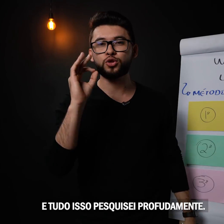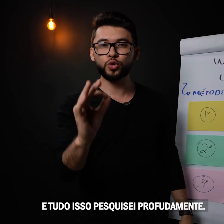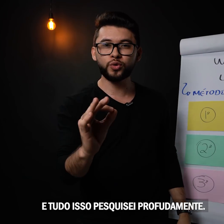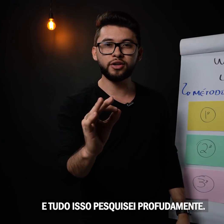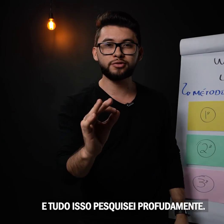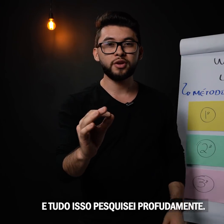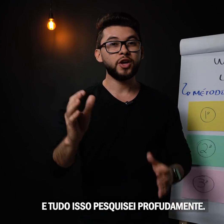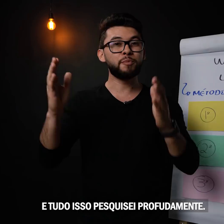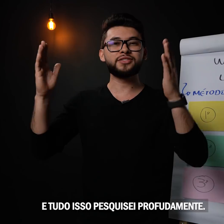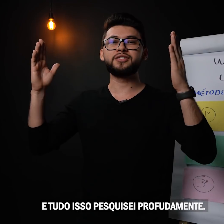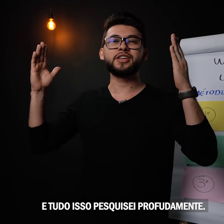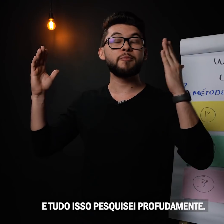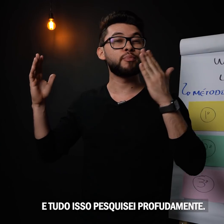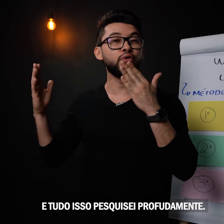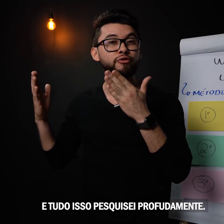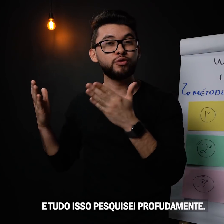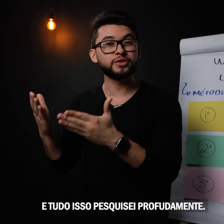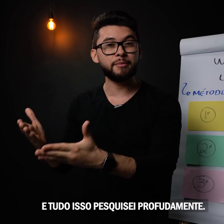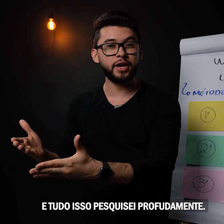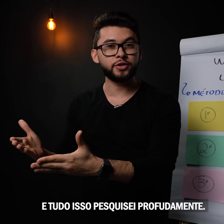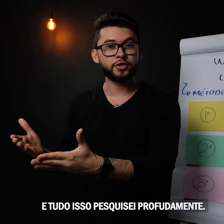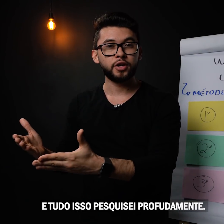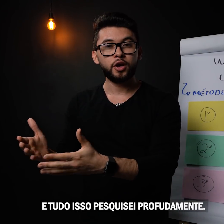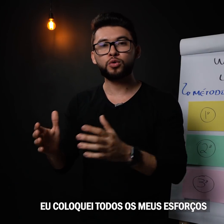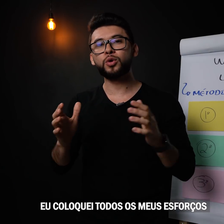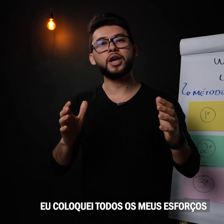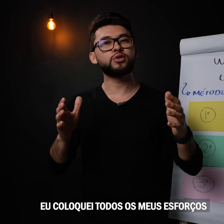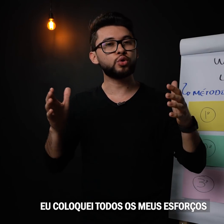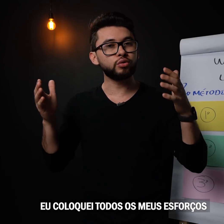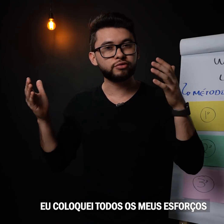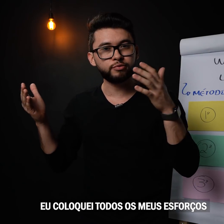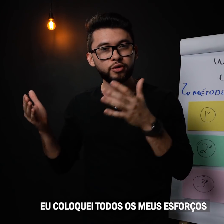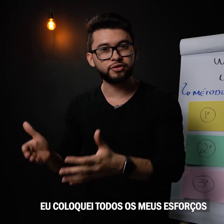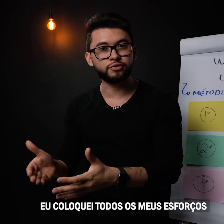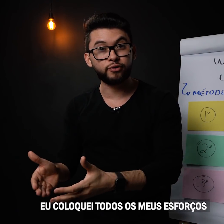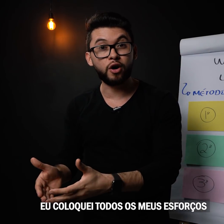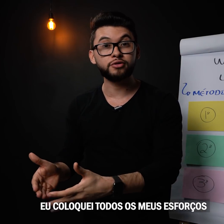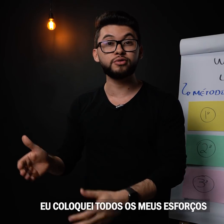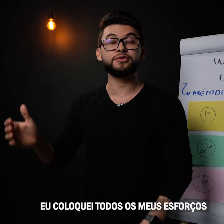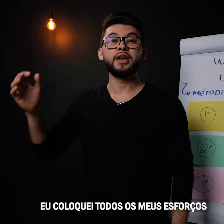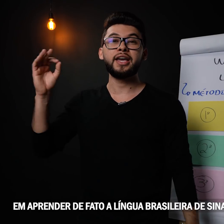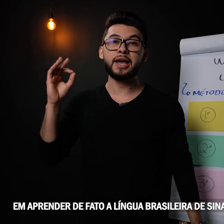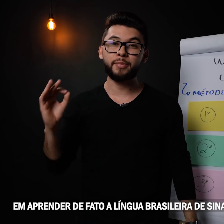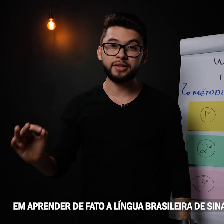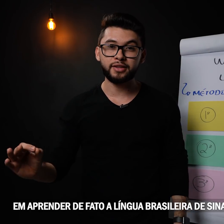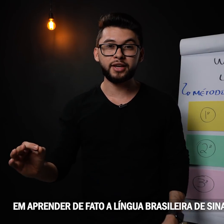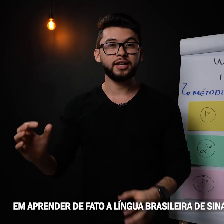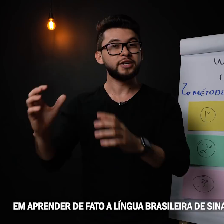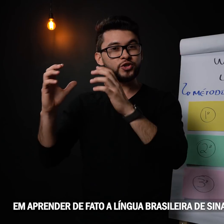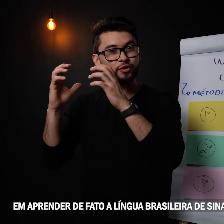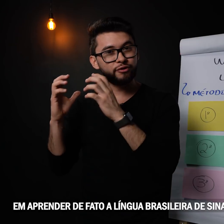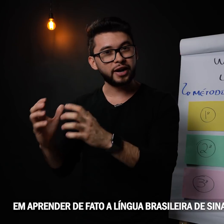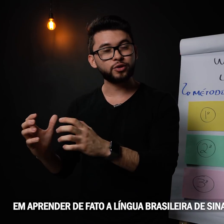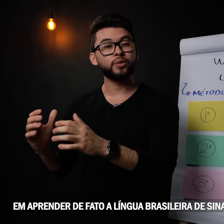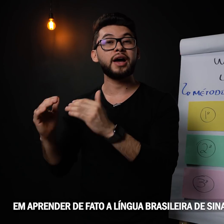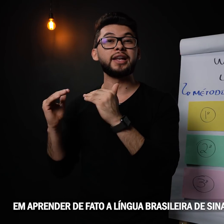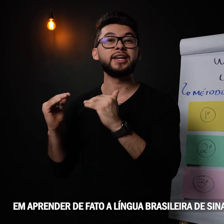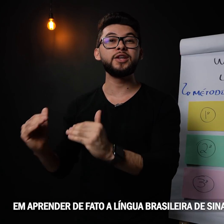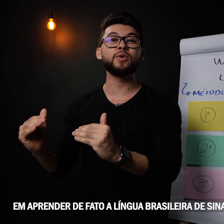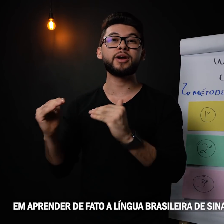tudo isso eu pesquisei profundamente. Eu coloquei todos os meus esforços em aprender, de fato, a língua